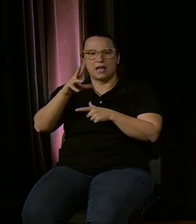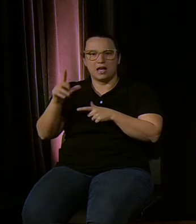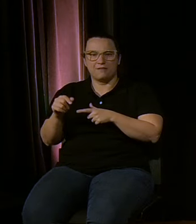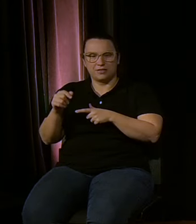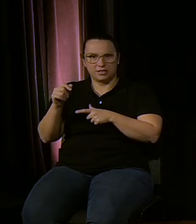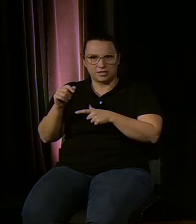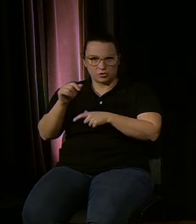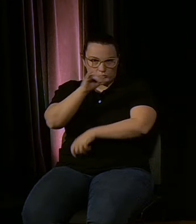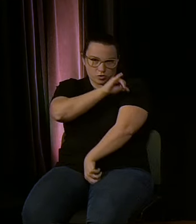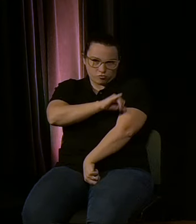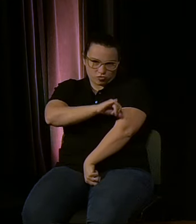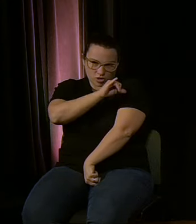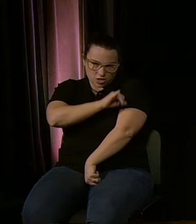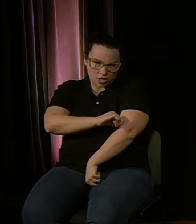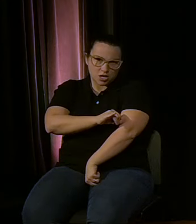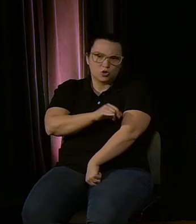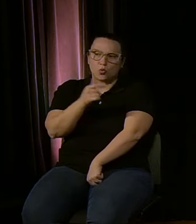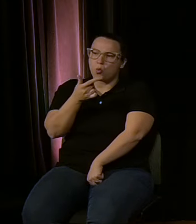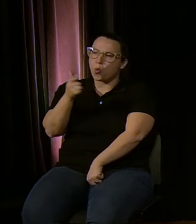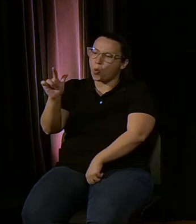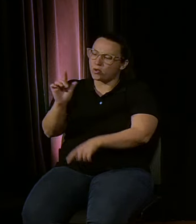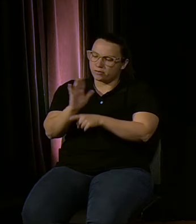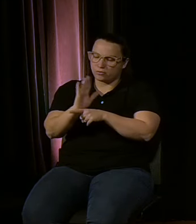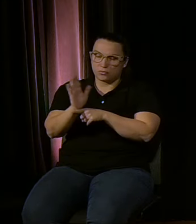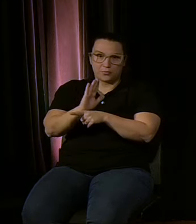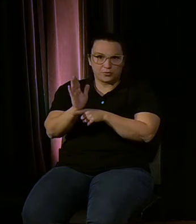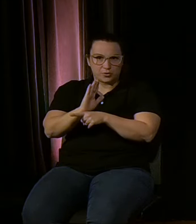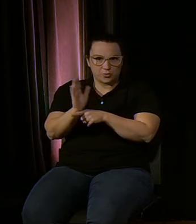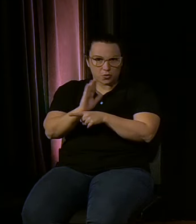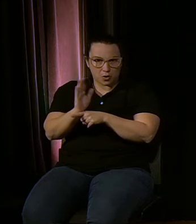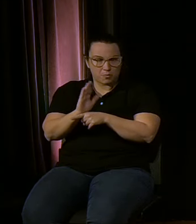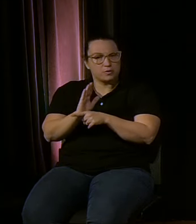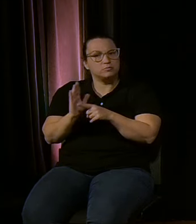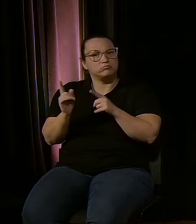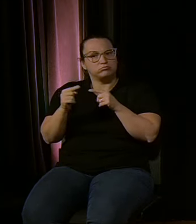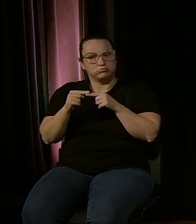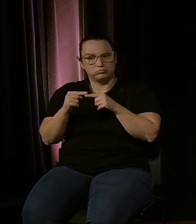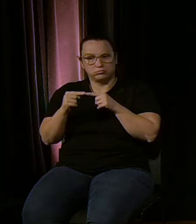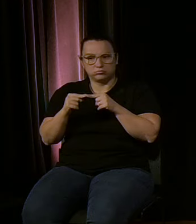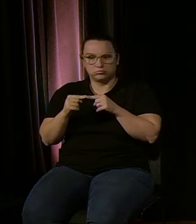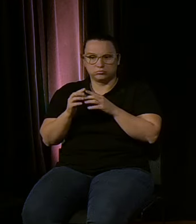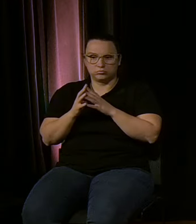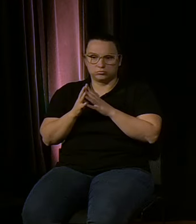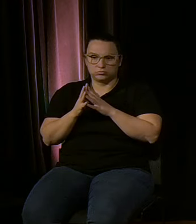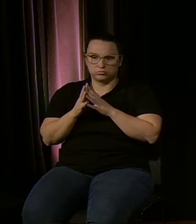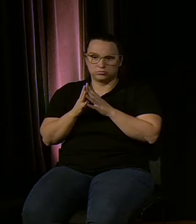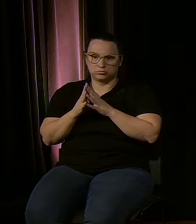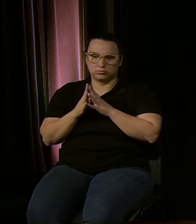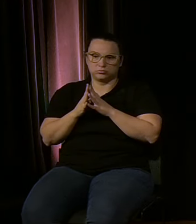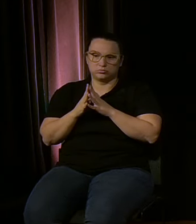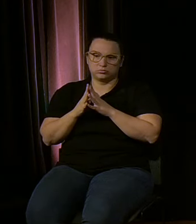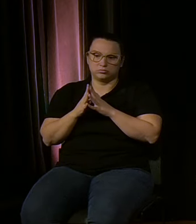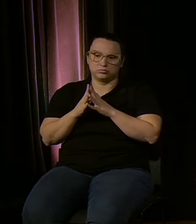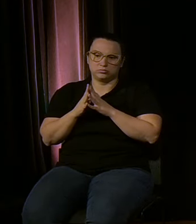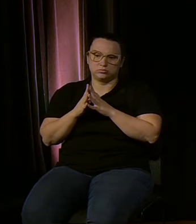outros filmes e, enfim, com outras relações discursivas. Então, acho muito importante realmente pensar